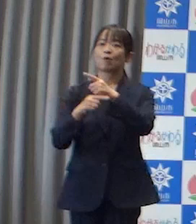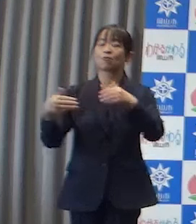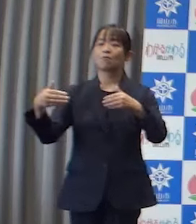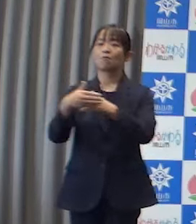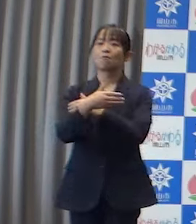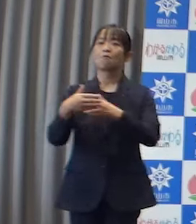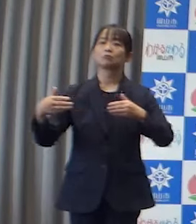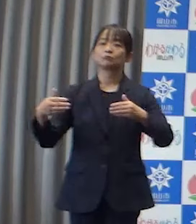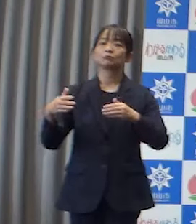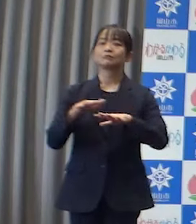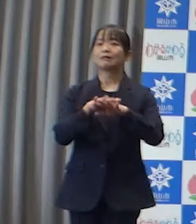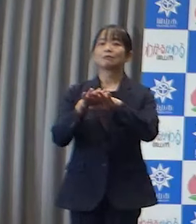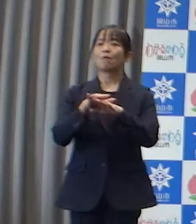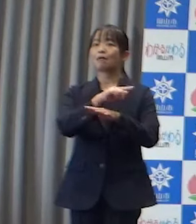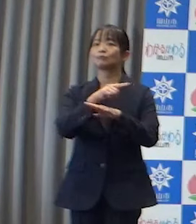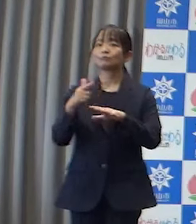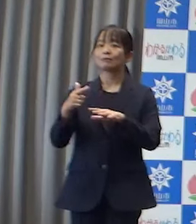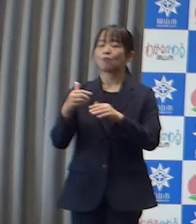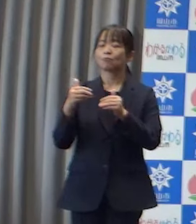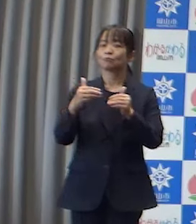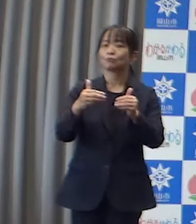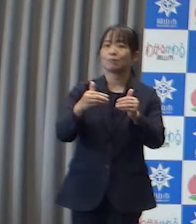竹内氏からは